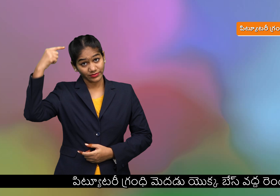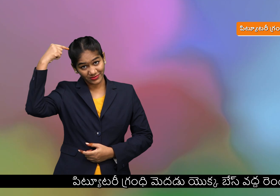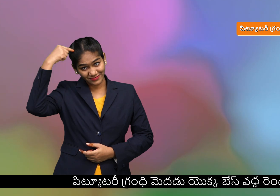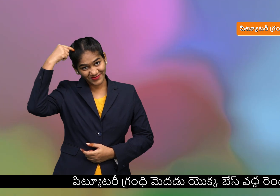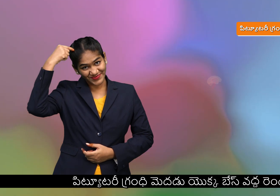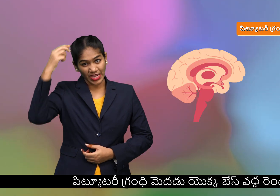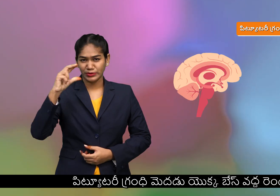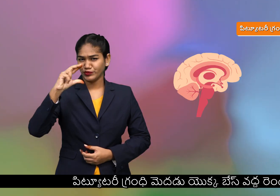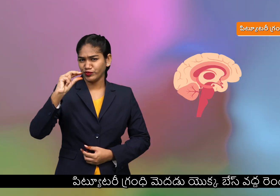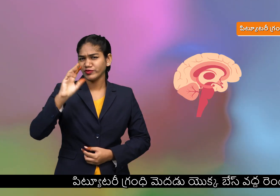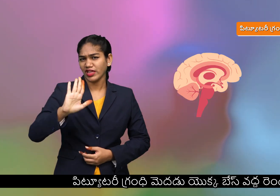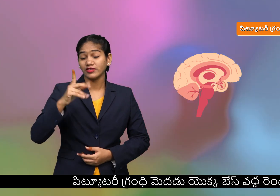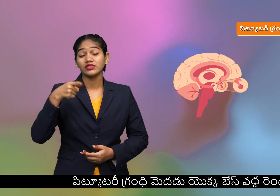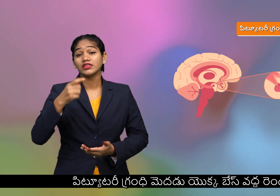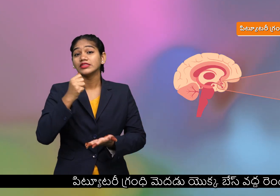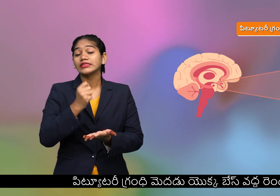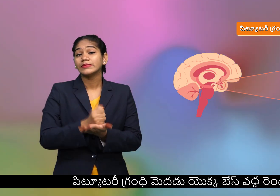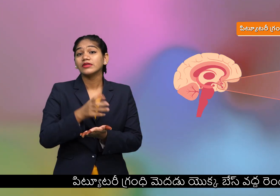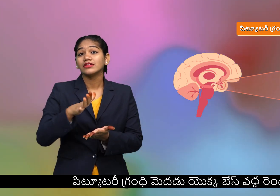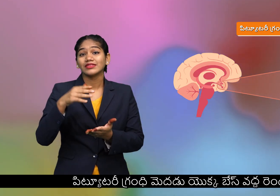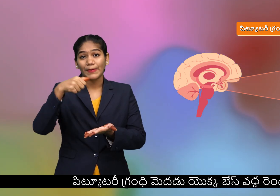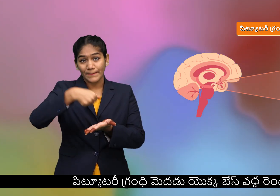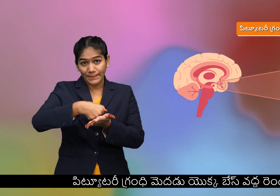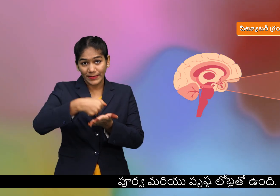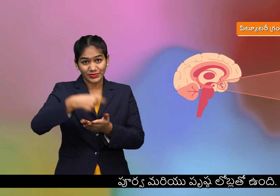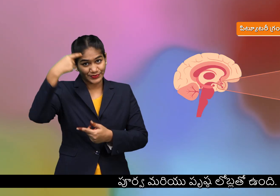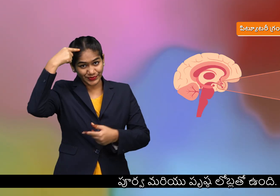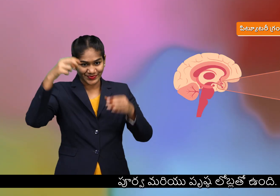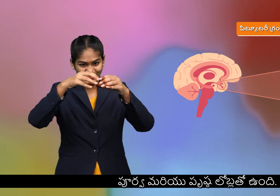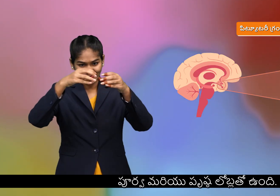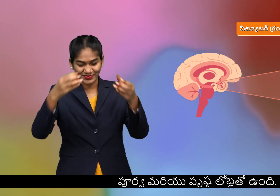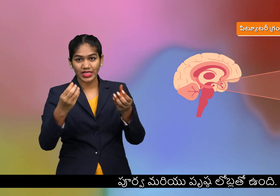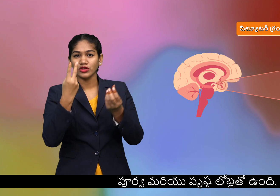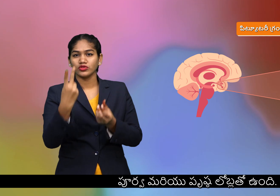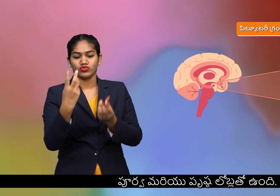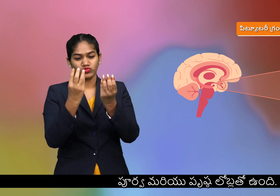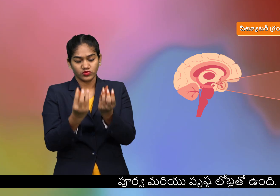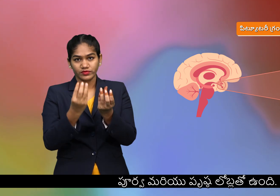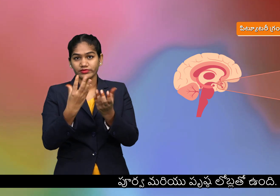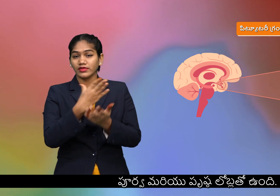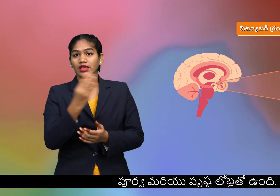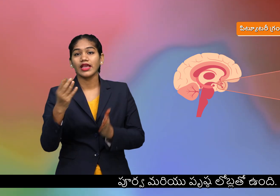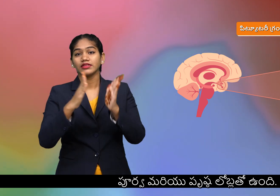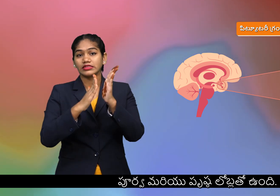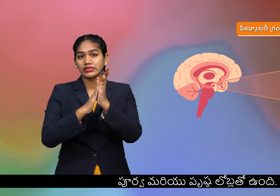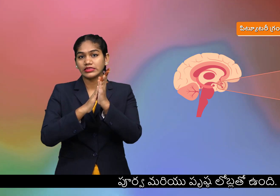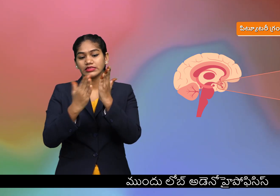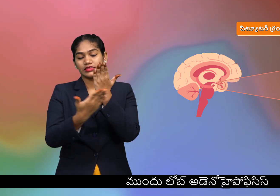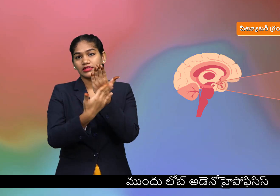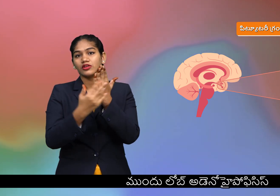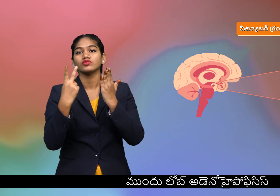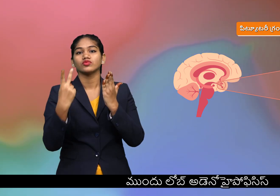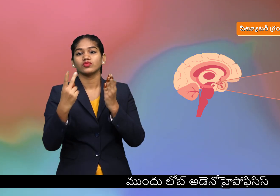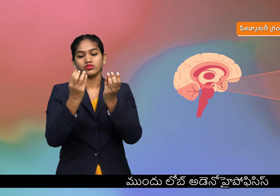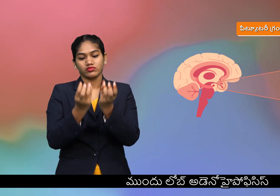పిట్యూటరీ గ్రంథి మెదడు యొక్క బేస్ వద్ద 2 లోబ్స్, పూర్వ మరియు పుష్ట లోబ్లతో ఉంది.